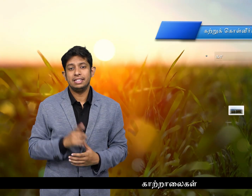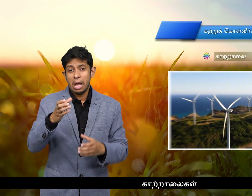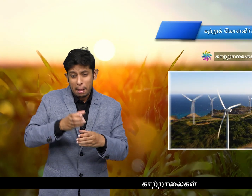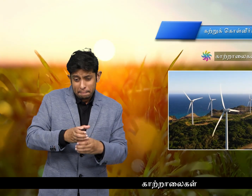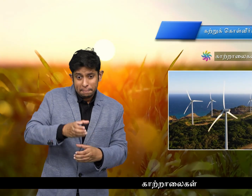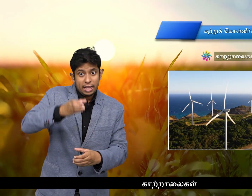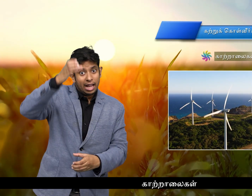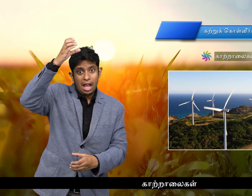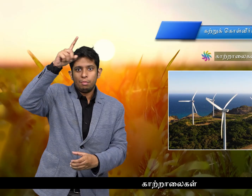காற்றலைகள்,